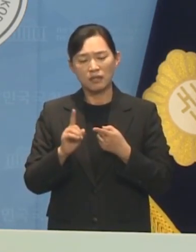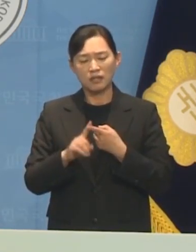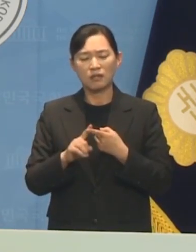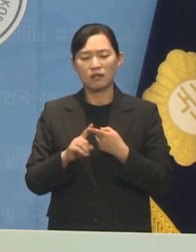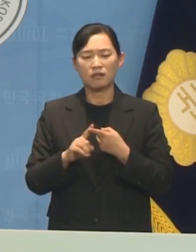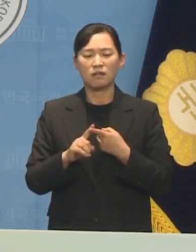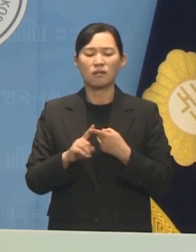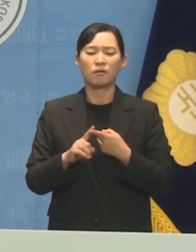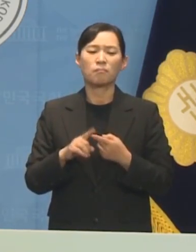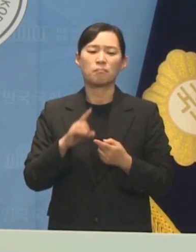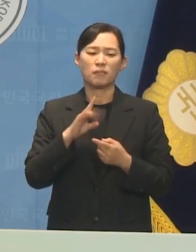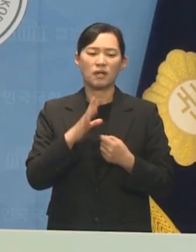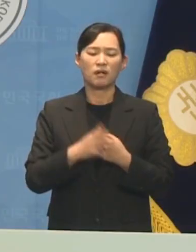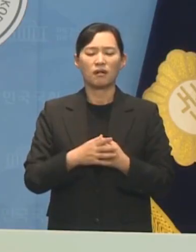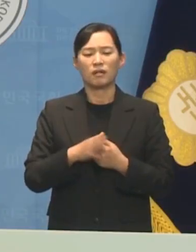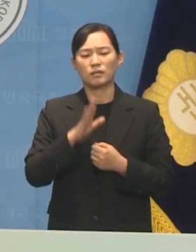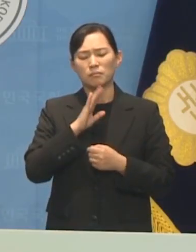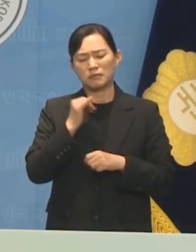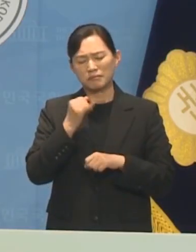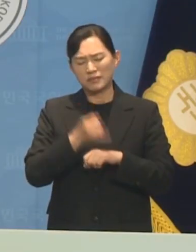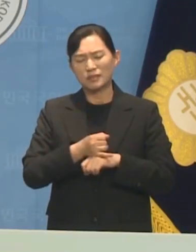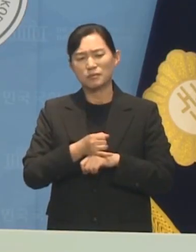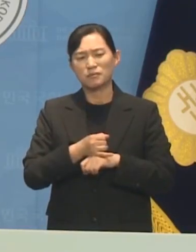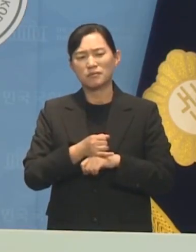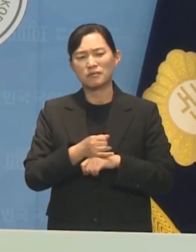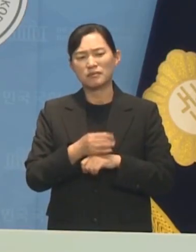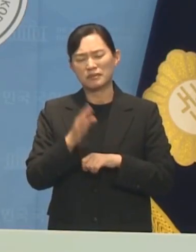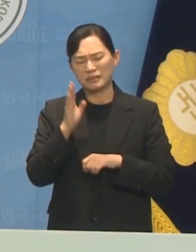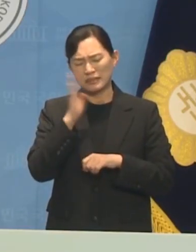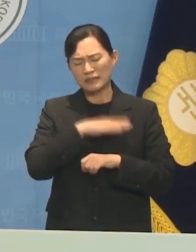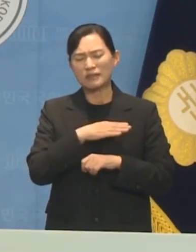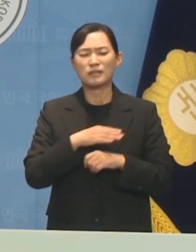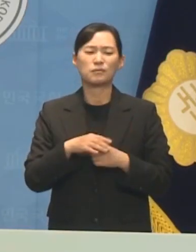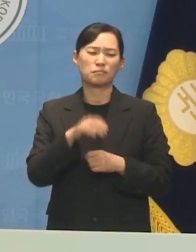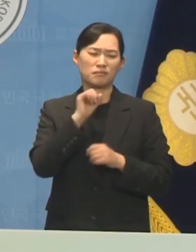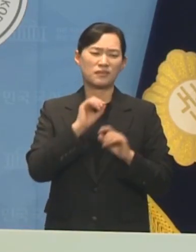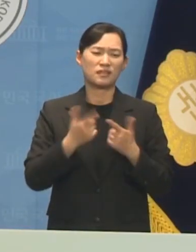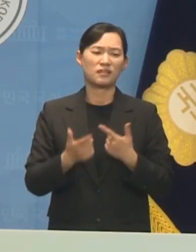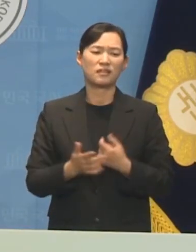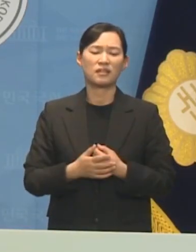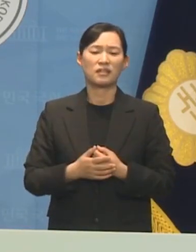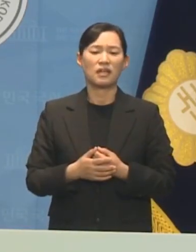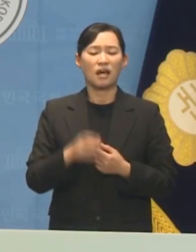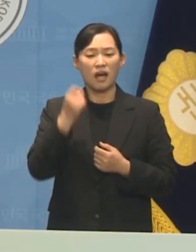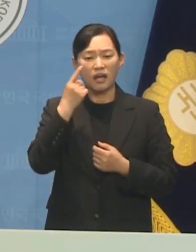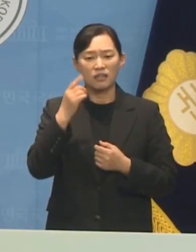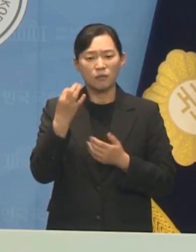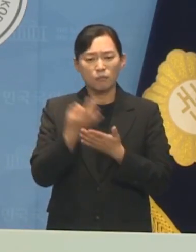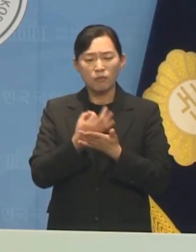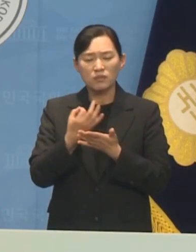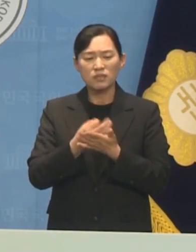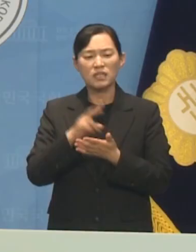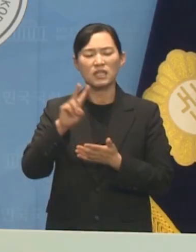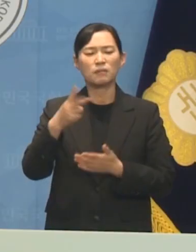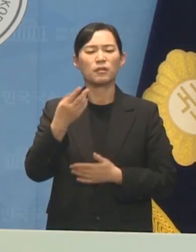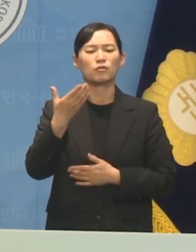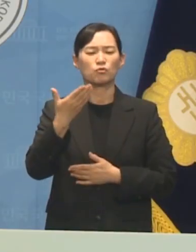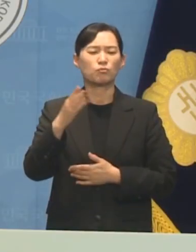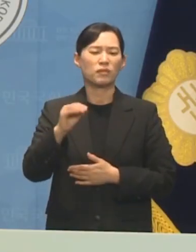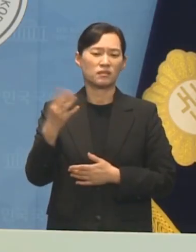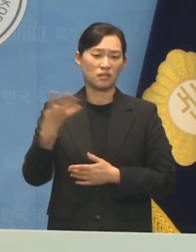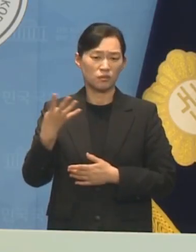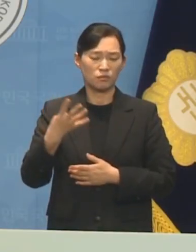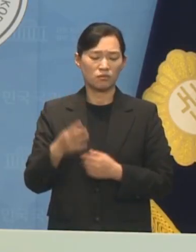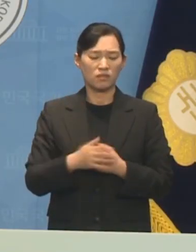처우는 업계에서 최저 수준으로 떨어졌습니다. 시입 직원의 급여는 209만 4천 원으로